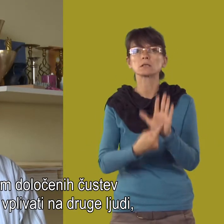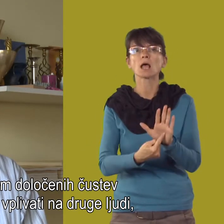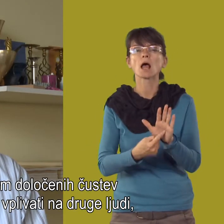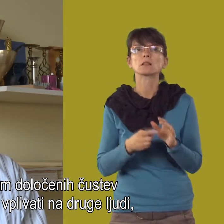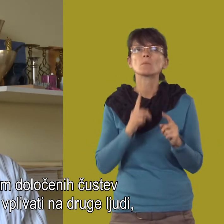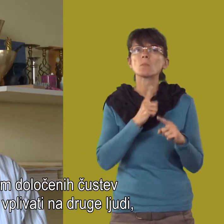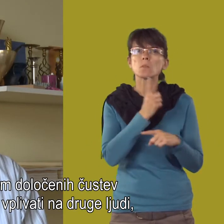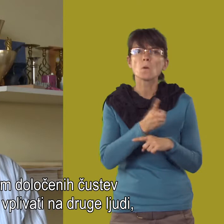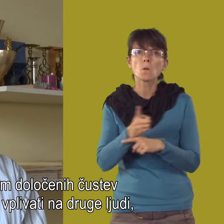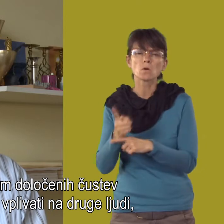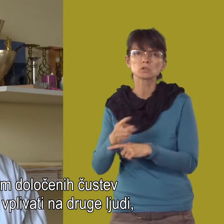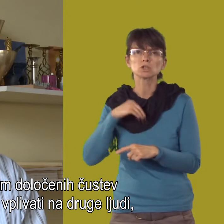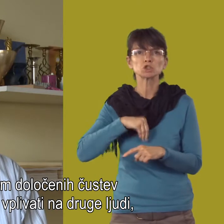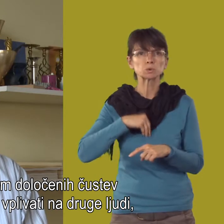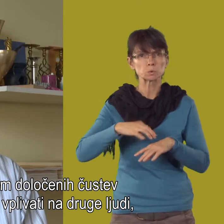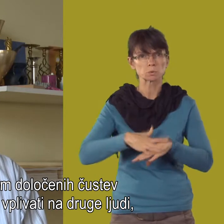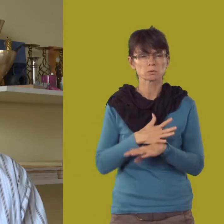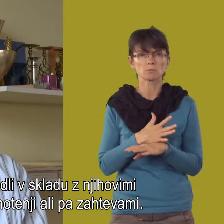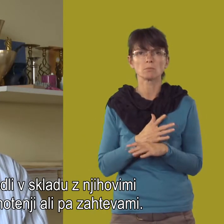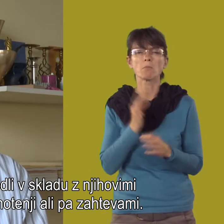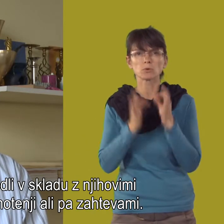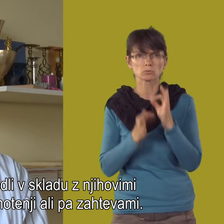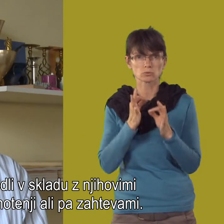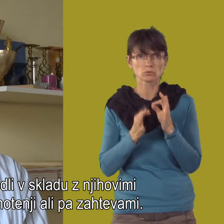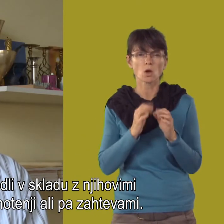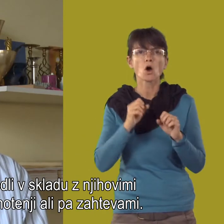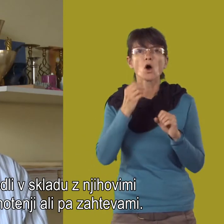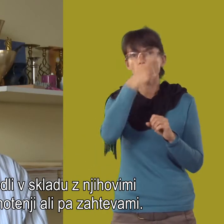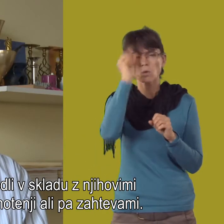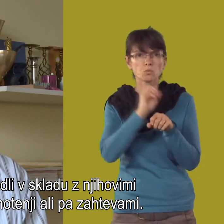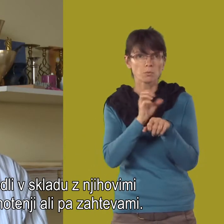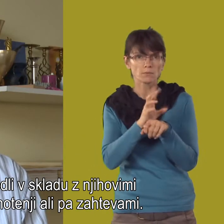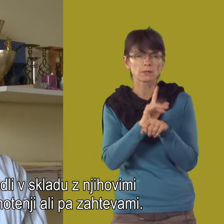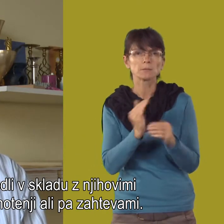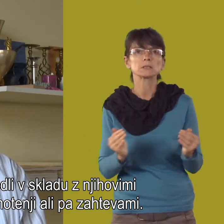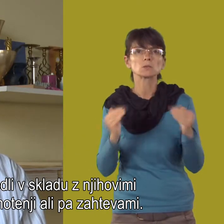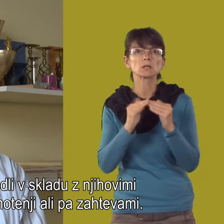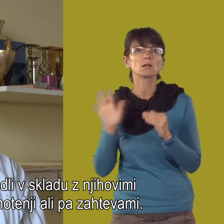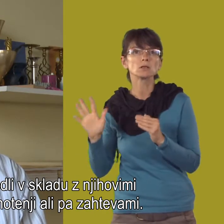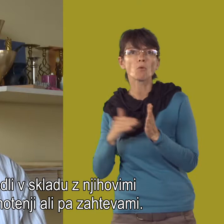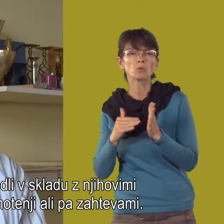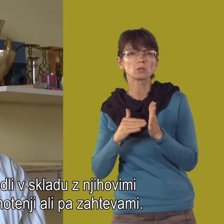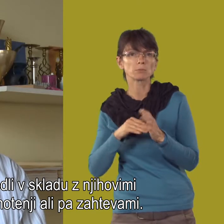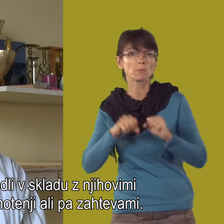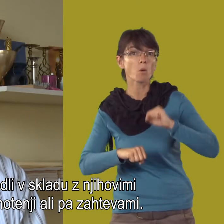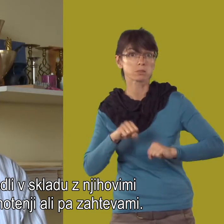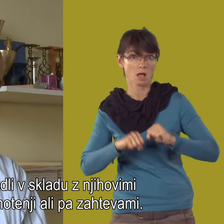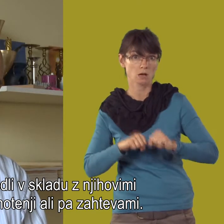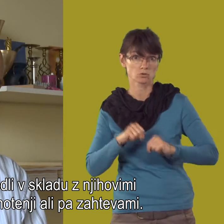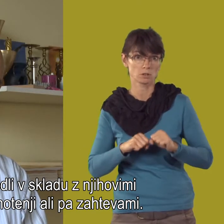čustev poskušajo vplivati na druge ljudi, da bi se vedli v skladu z njihovimi potrebami, hotenji ali pa